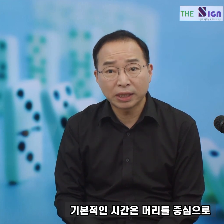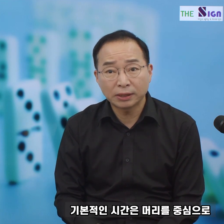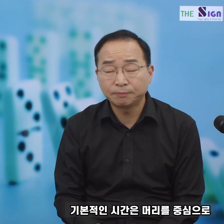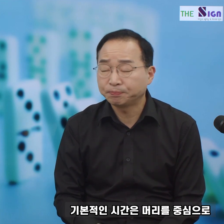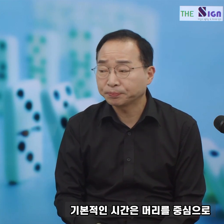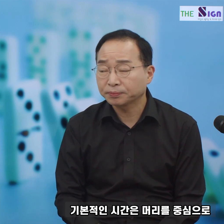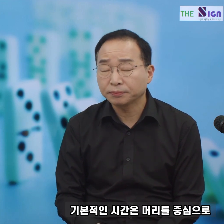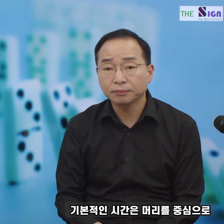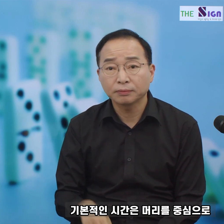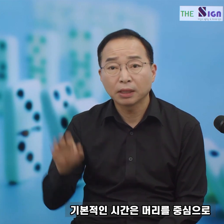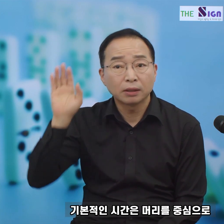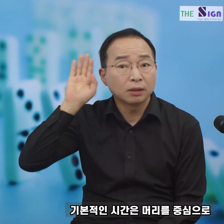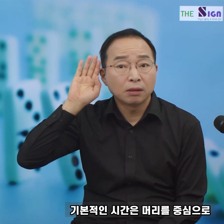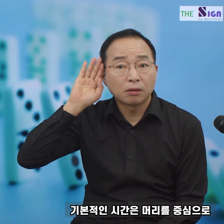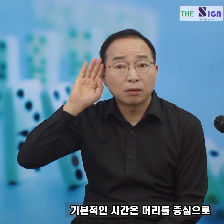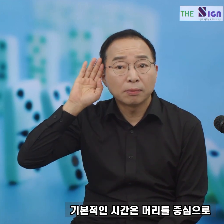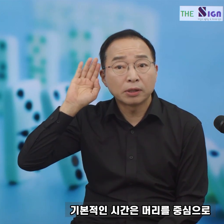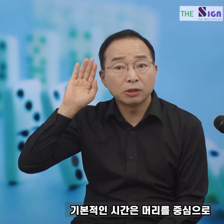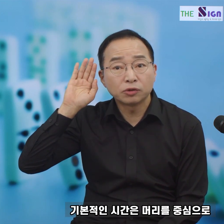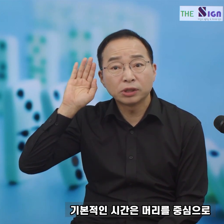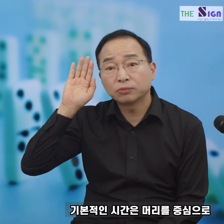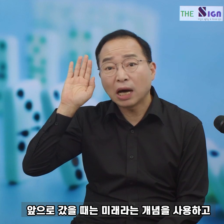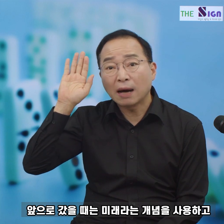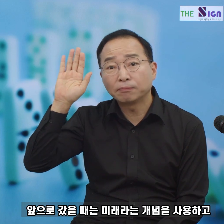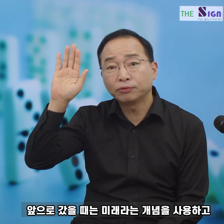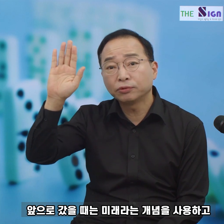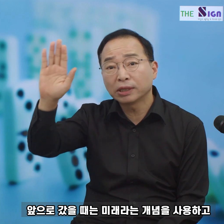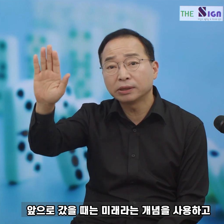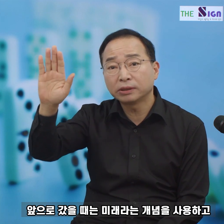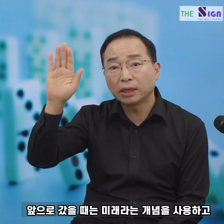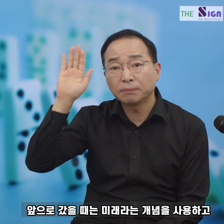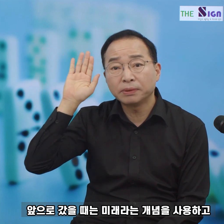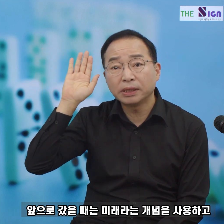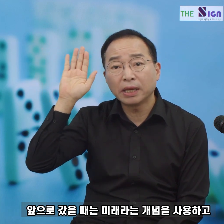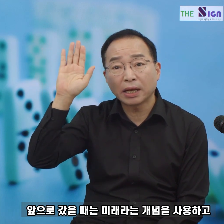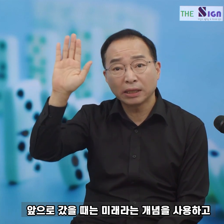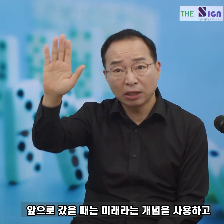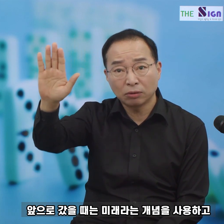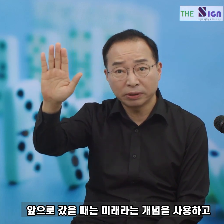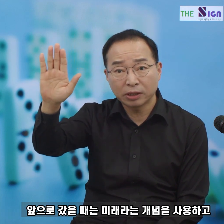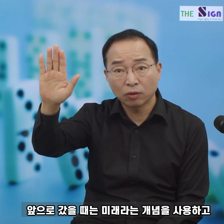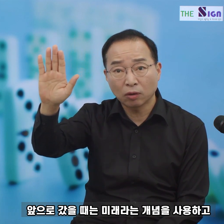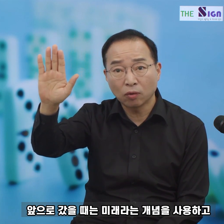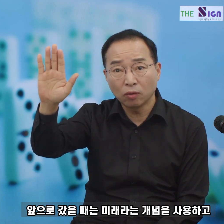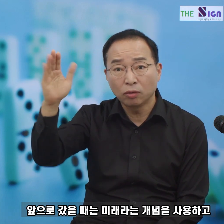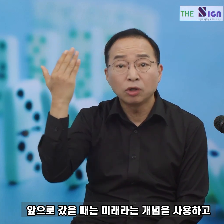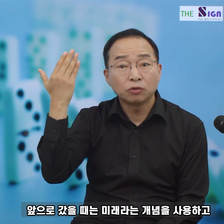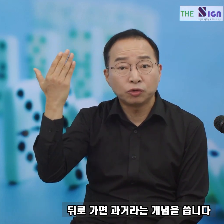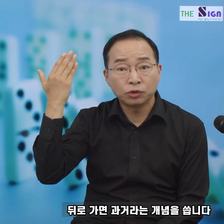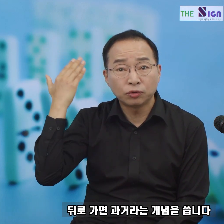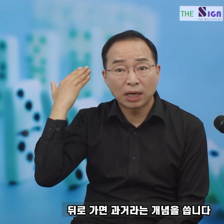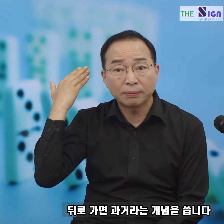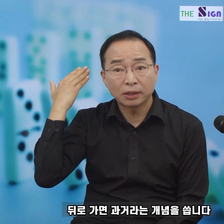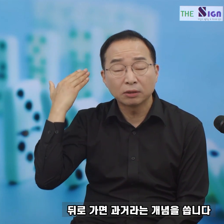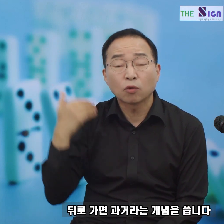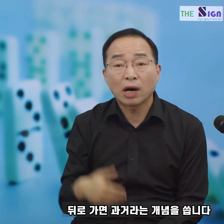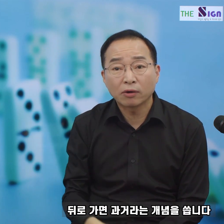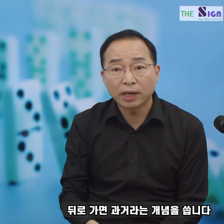시간은 머리를 중심으로 앞으로 갔을 때는 미래라는 개념을 사용하고 뒤로 가면은 과거라는